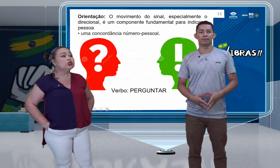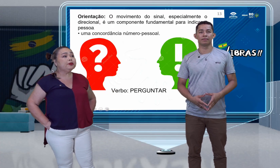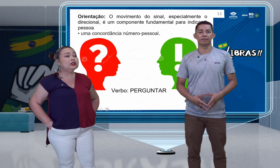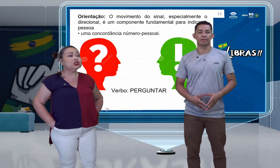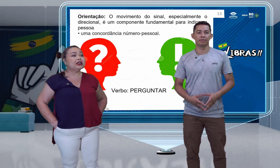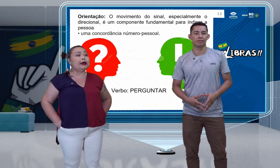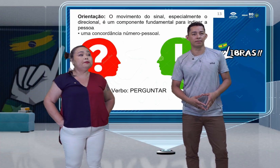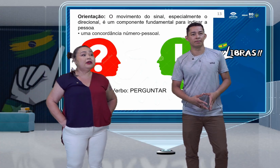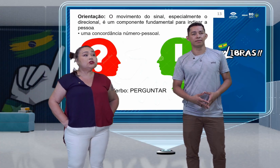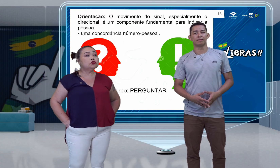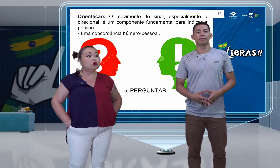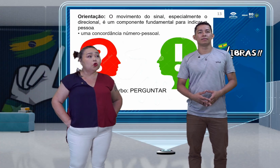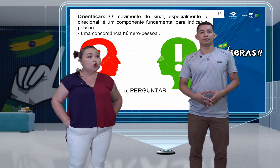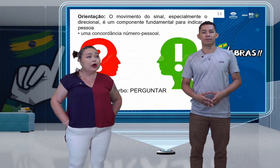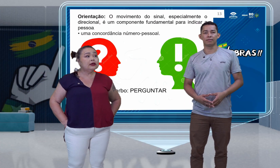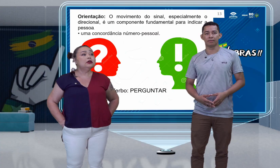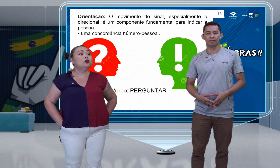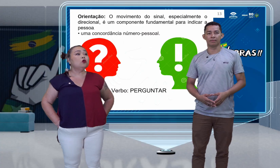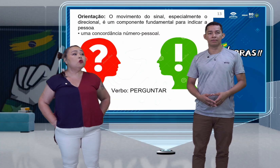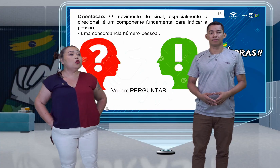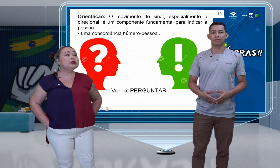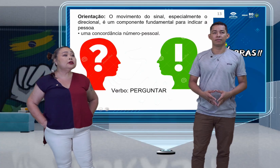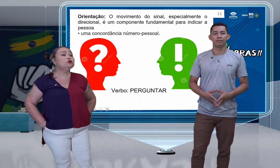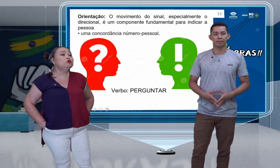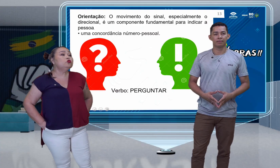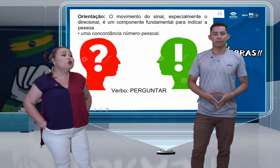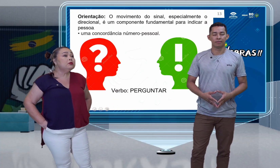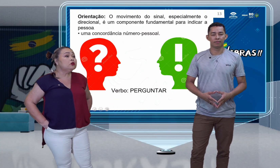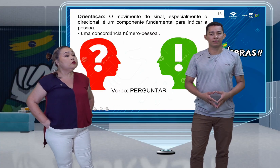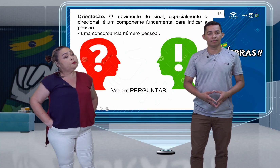para indicar pessoa, concordando número